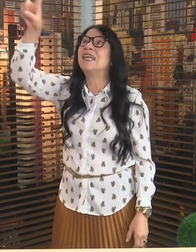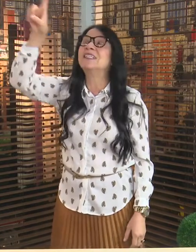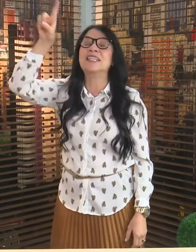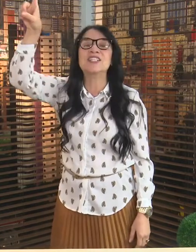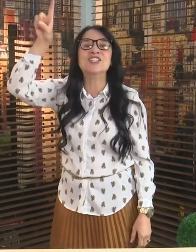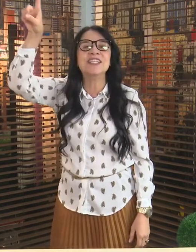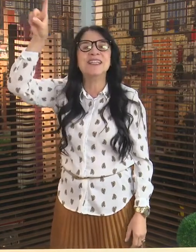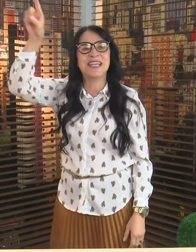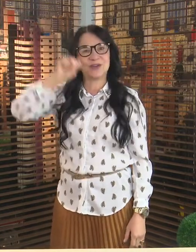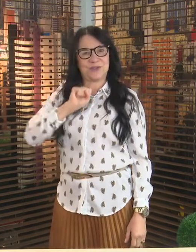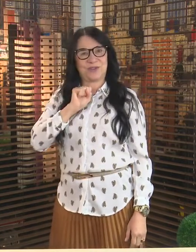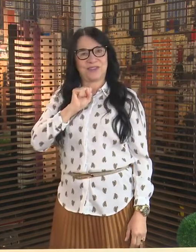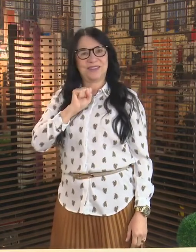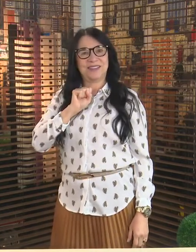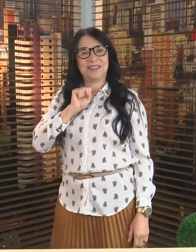graça de Deus.